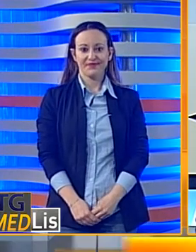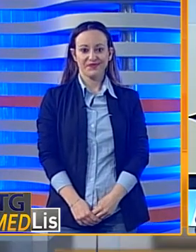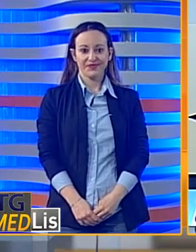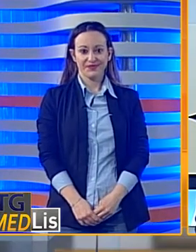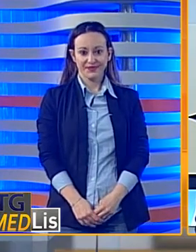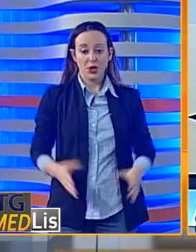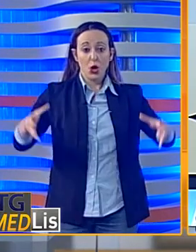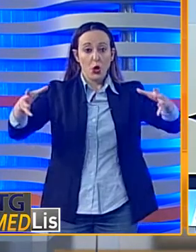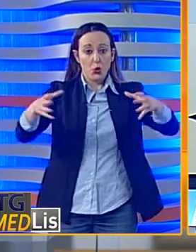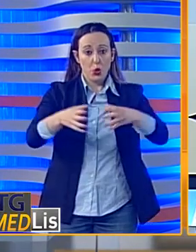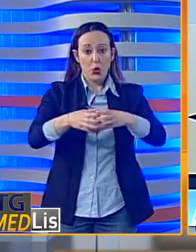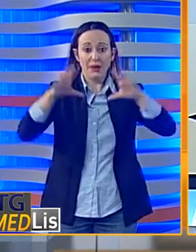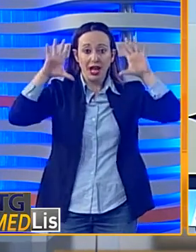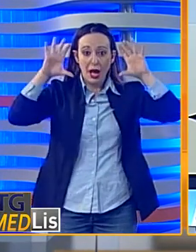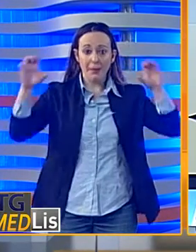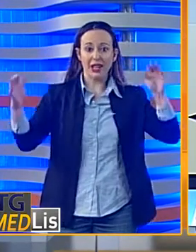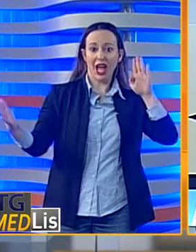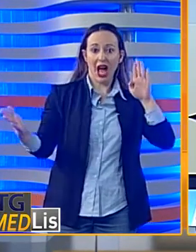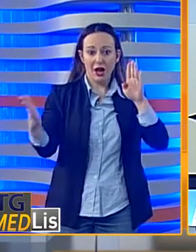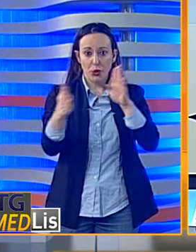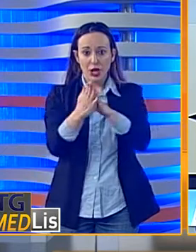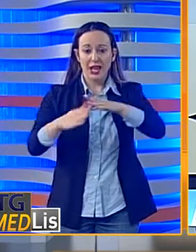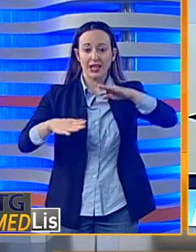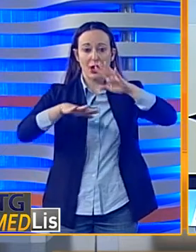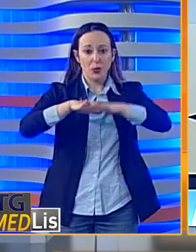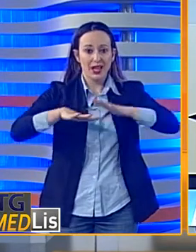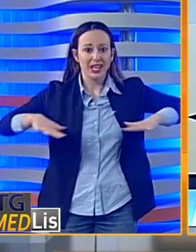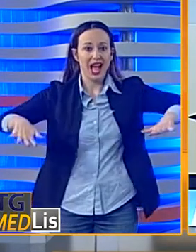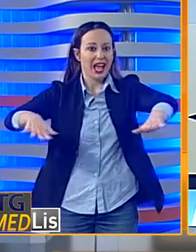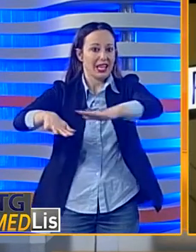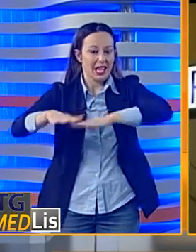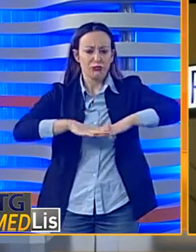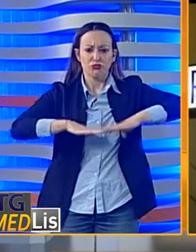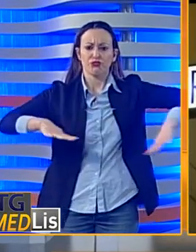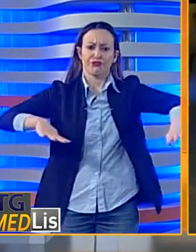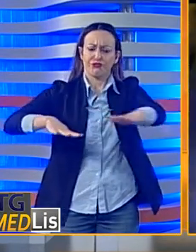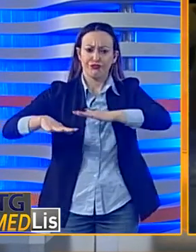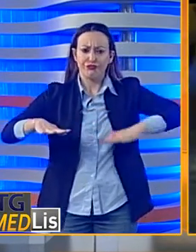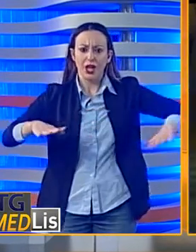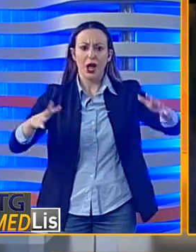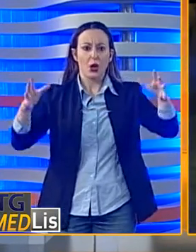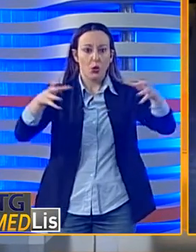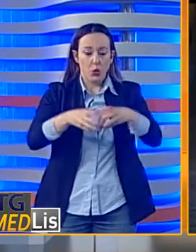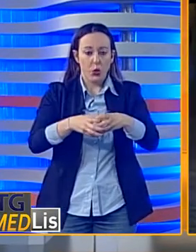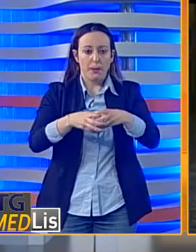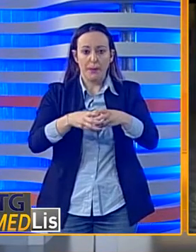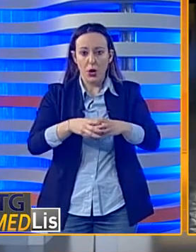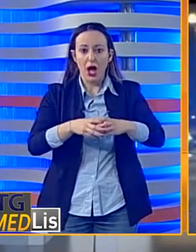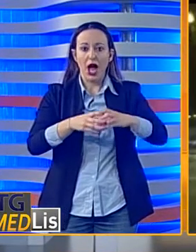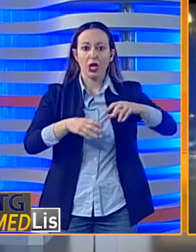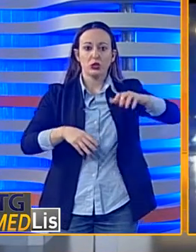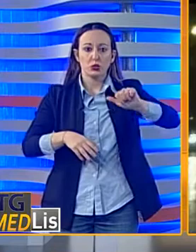segni. Cominciamo subito il nostro telegiornale per parlarvi di un blitz, quello dei carabinieri nei confronti della rete